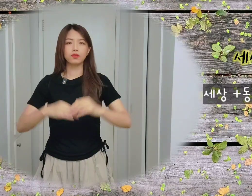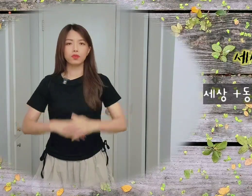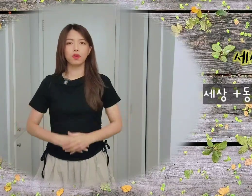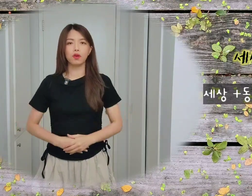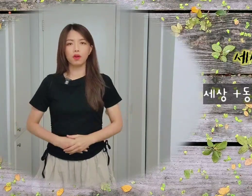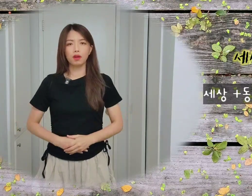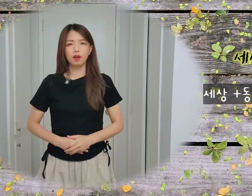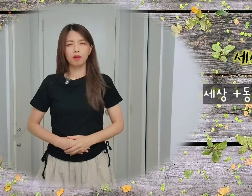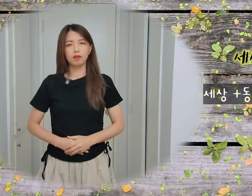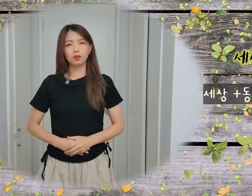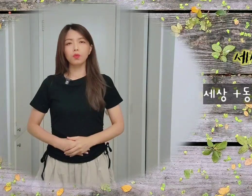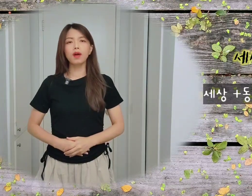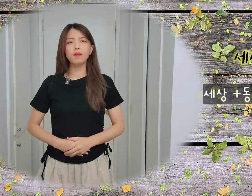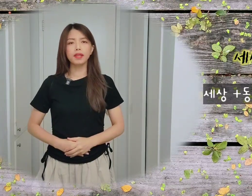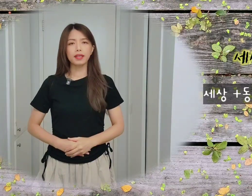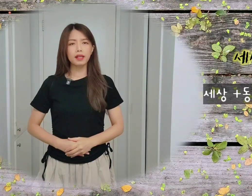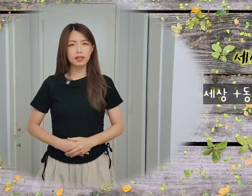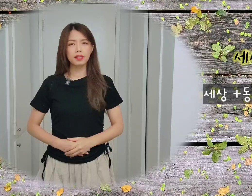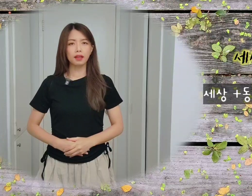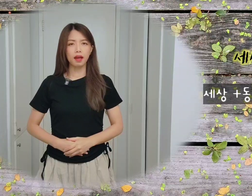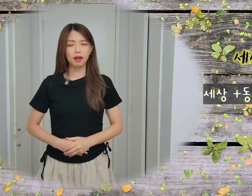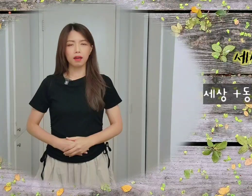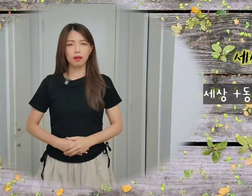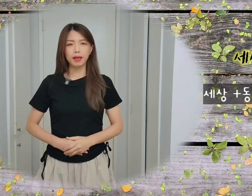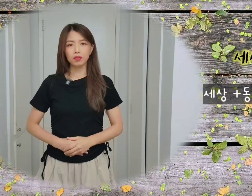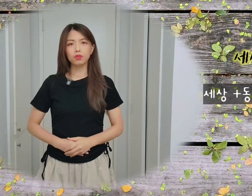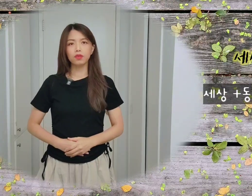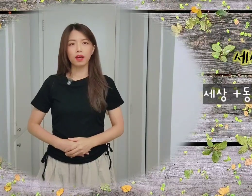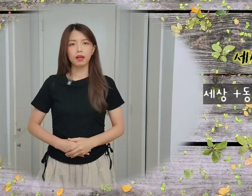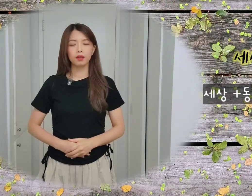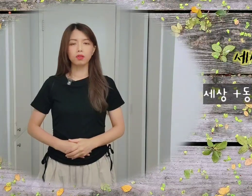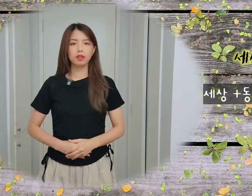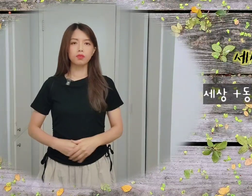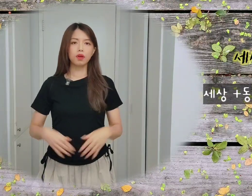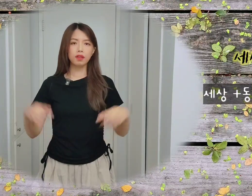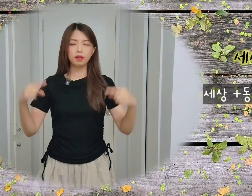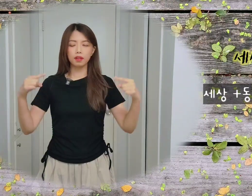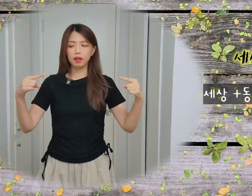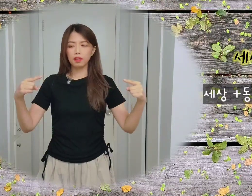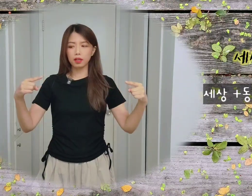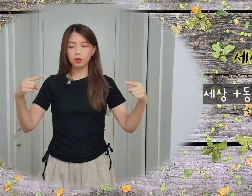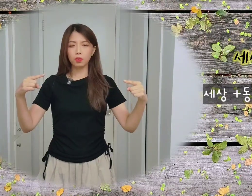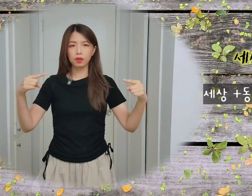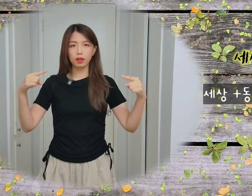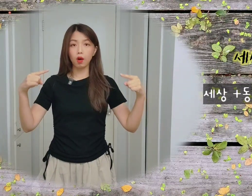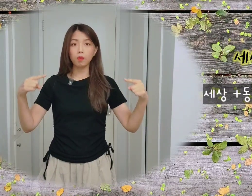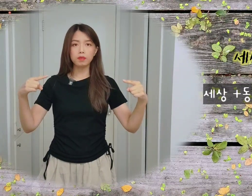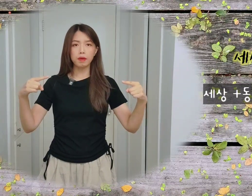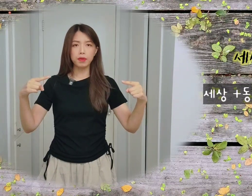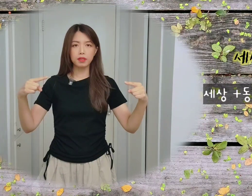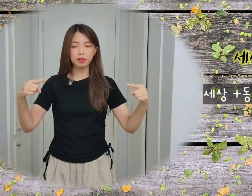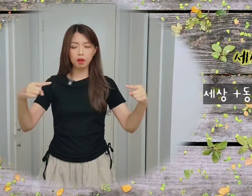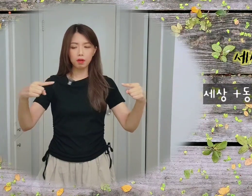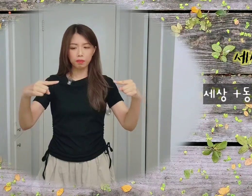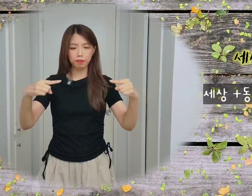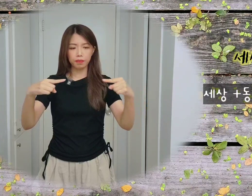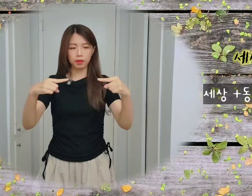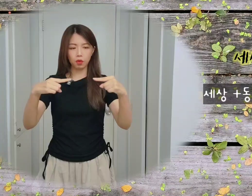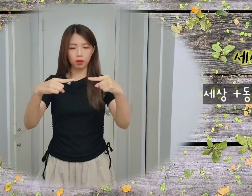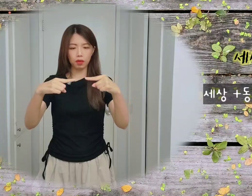세상에 맞춰, 동감하다, 일치하다, 맞추다 이런 뜻의 수어는 양손 이렇게 검지만